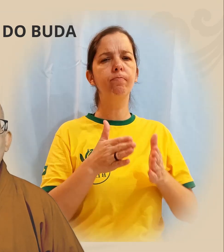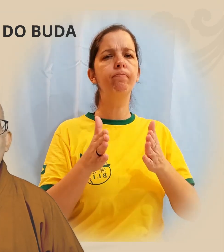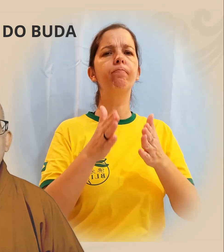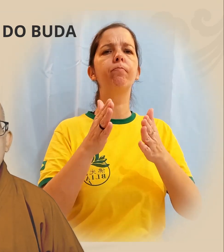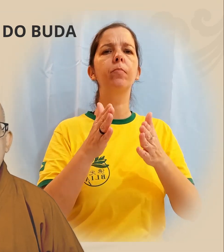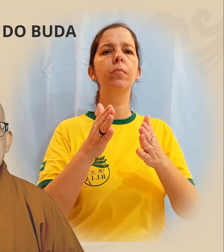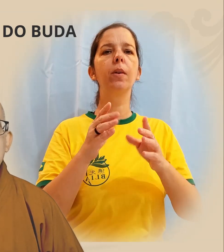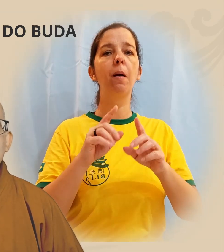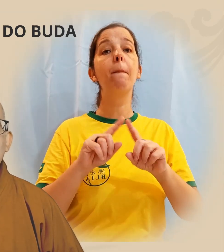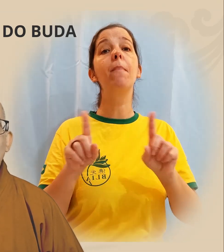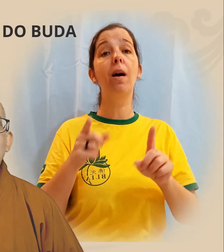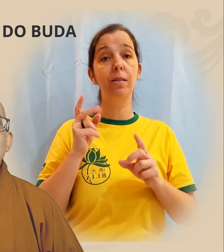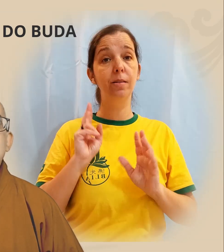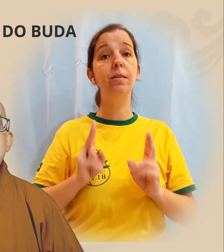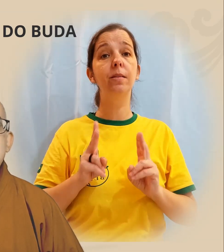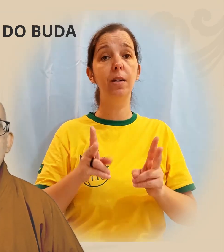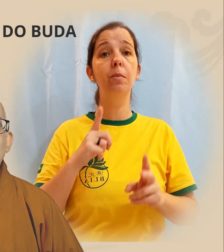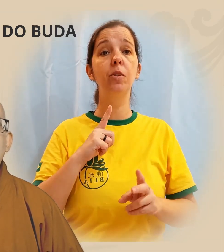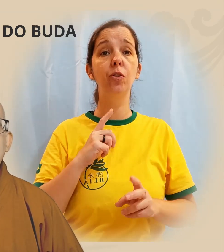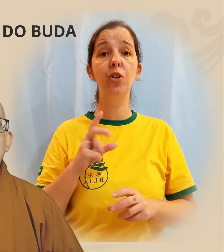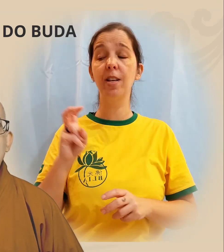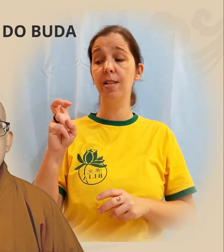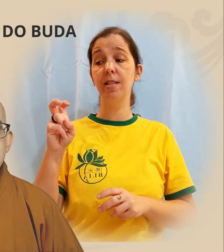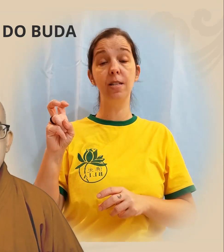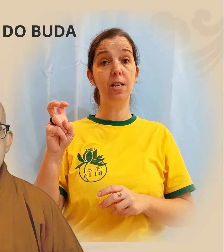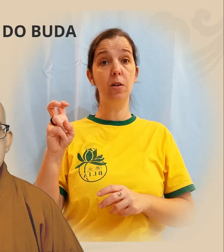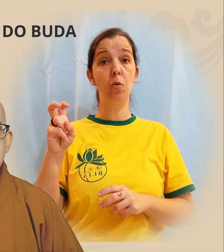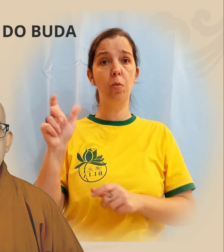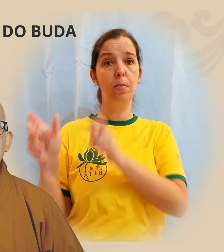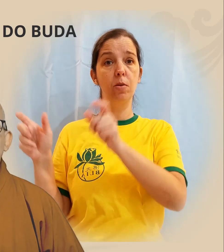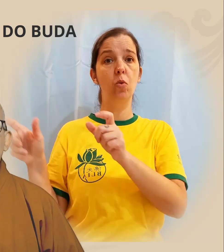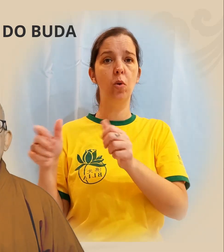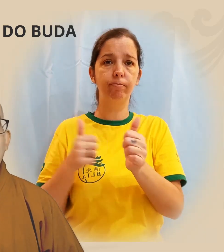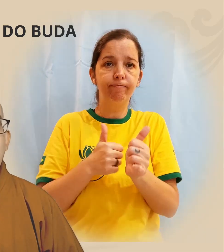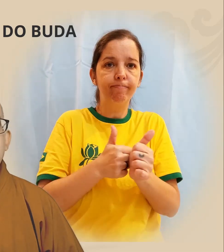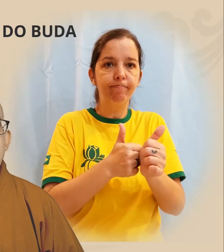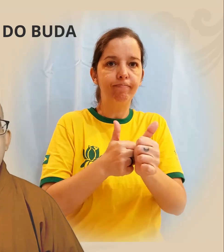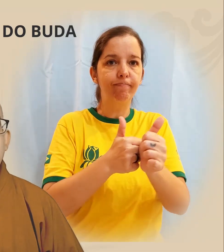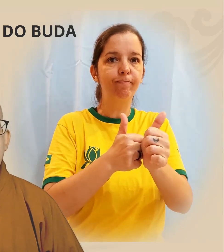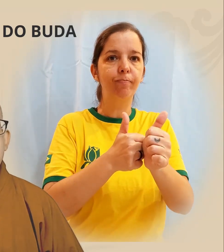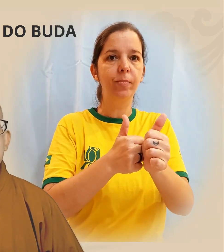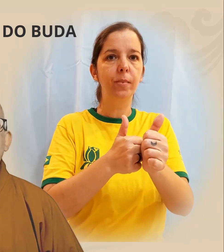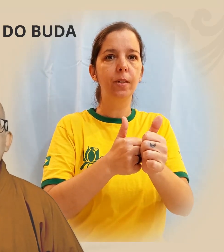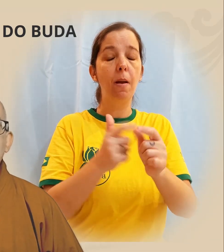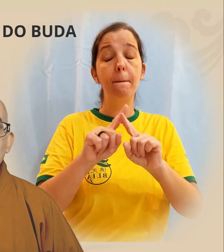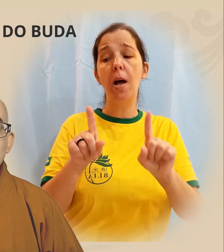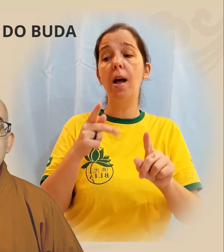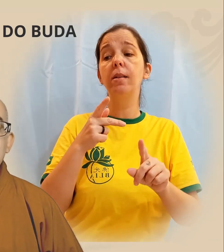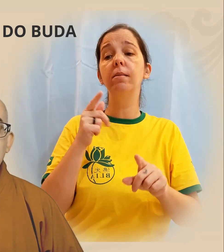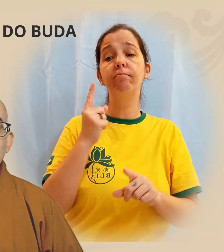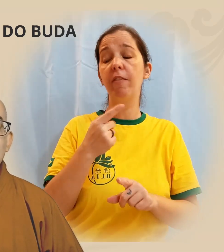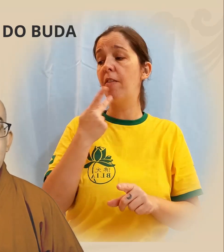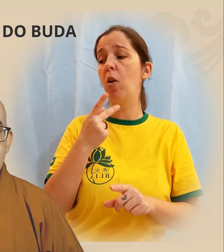na companhia de outros 5 praticantes. Não havia mais a